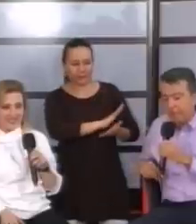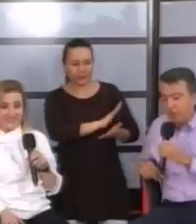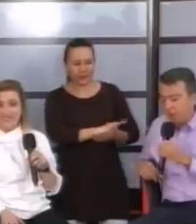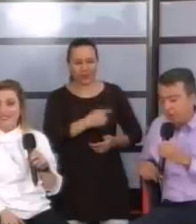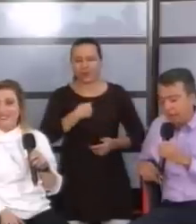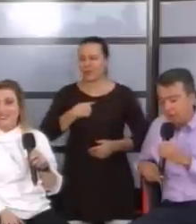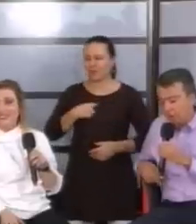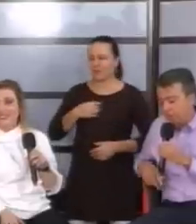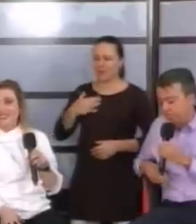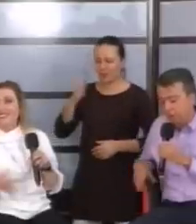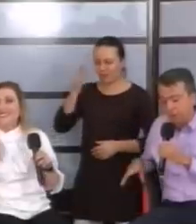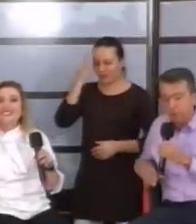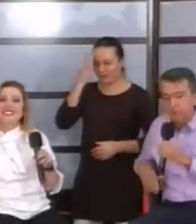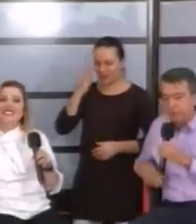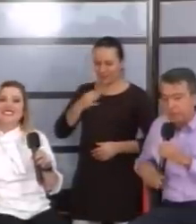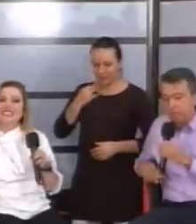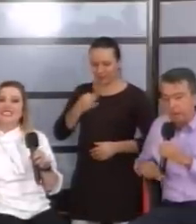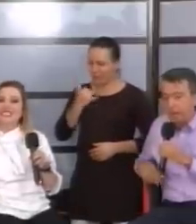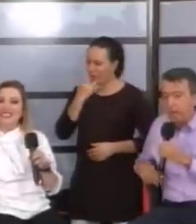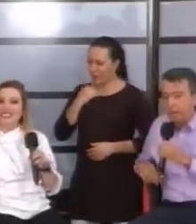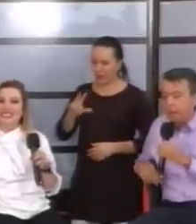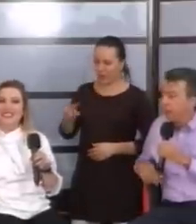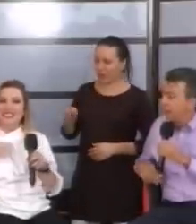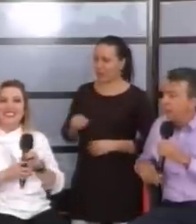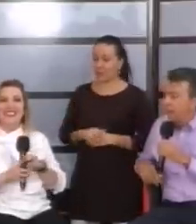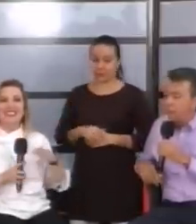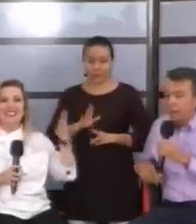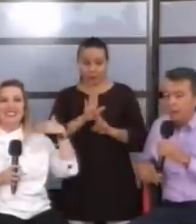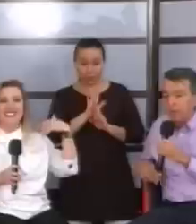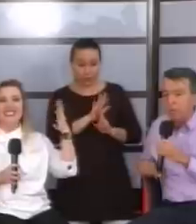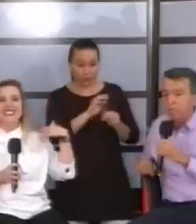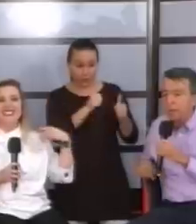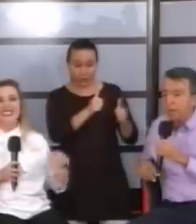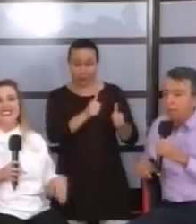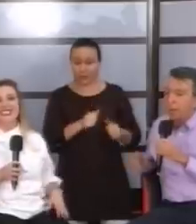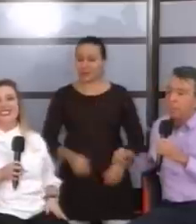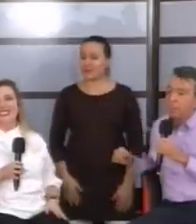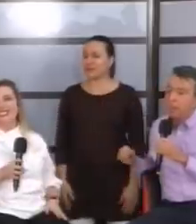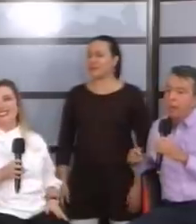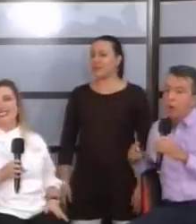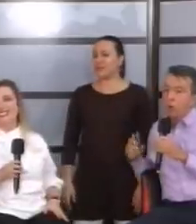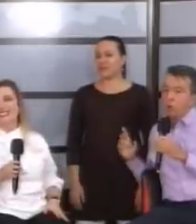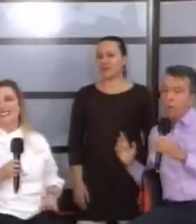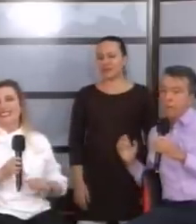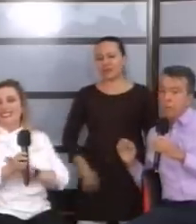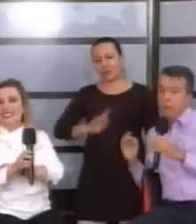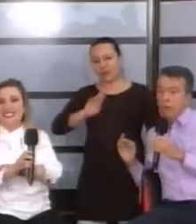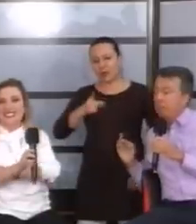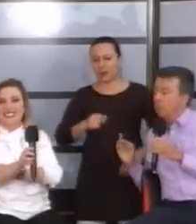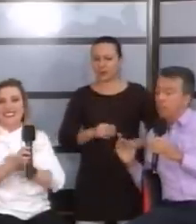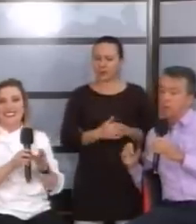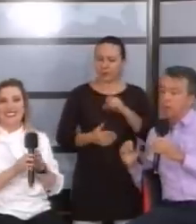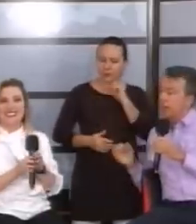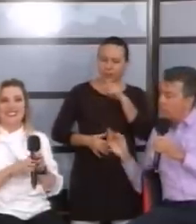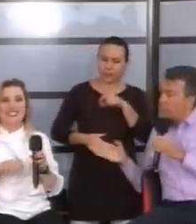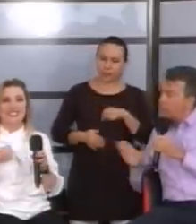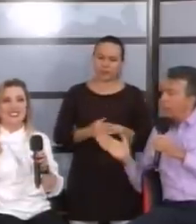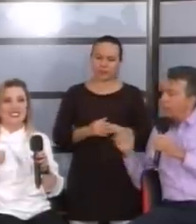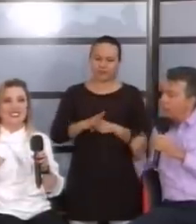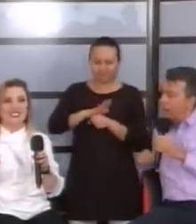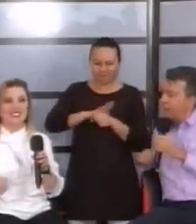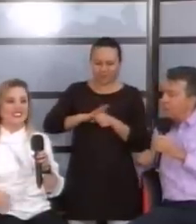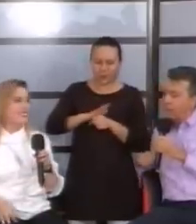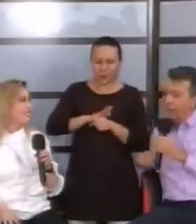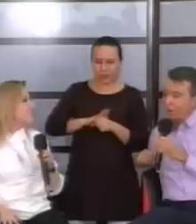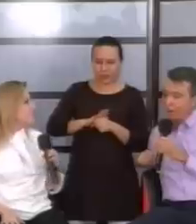De eso sí tengo, le digo. No, ni para qué le digo. Representado. Ni para qué le digo. Bueno, lo otro es una situación. Lo mismo